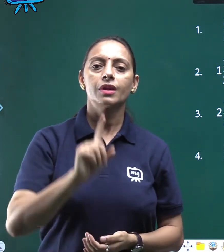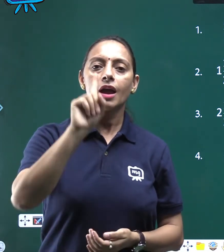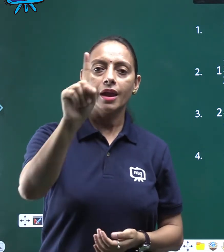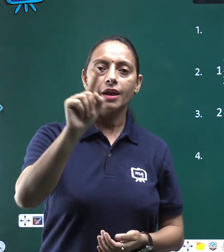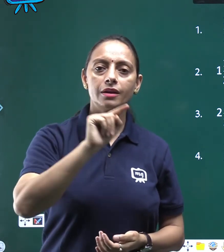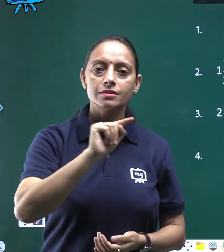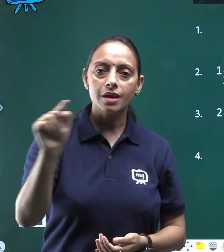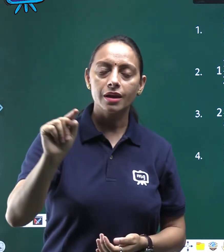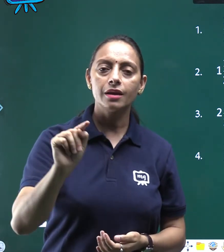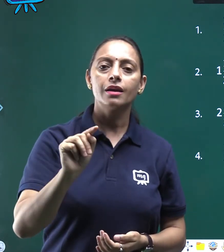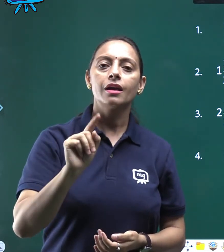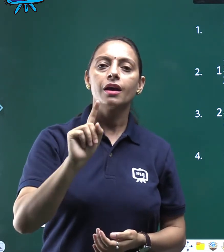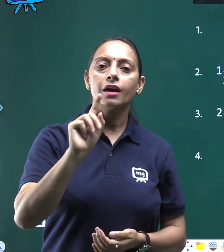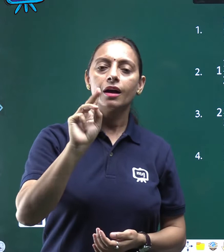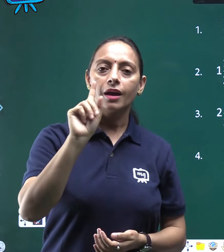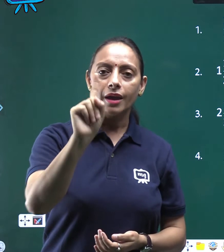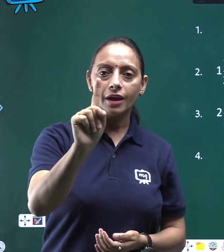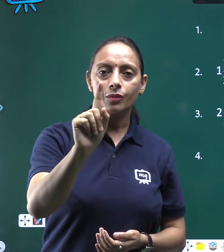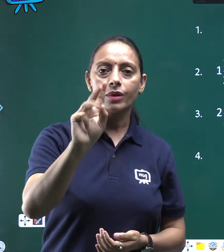1/1/2।